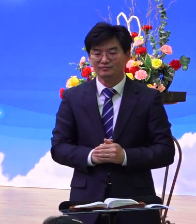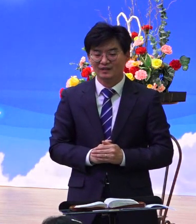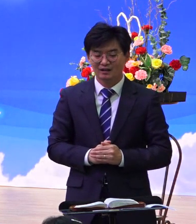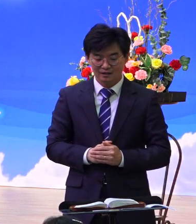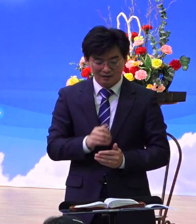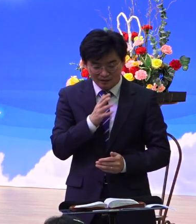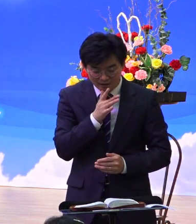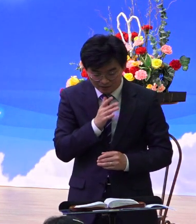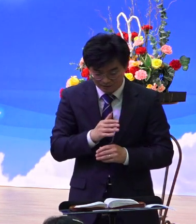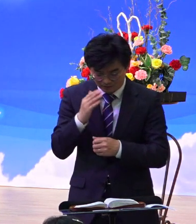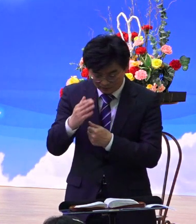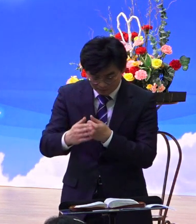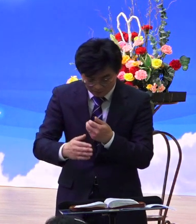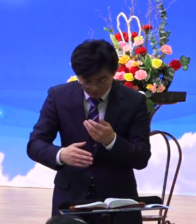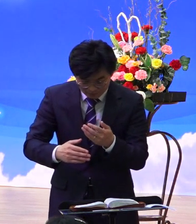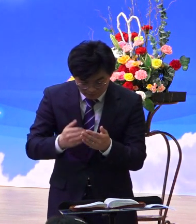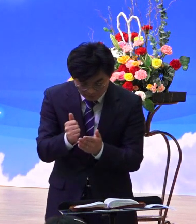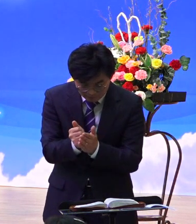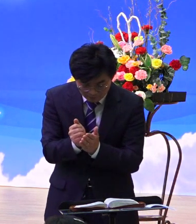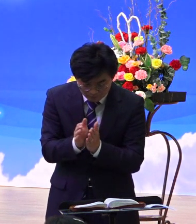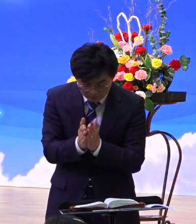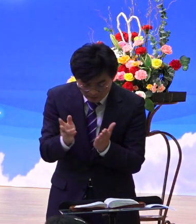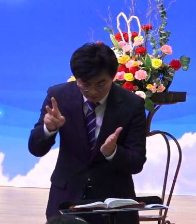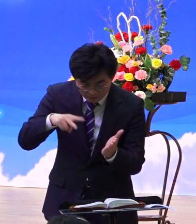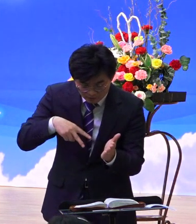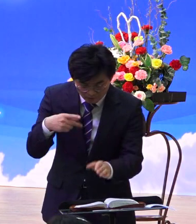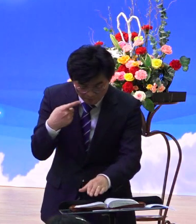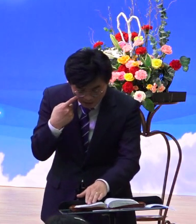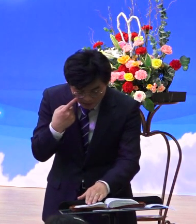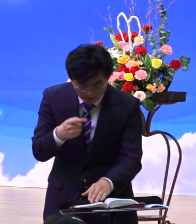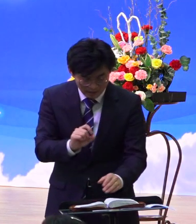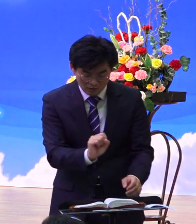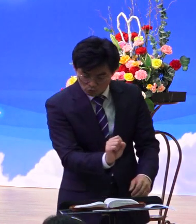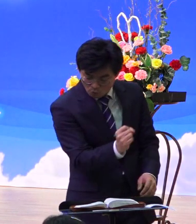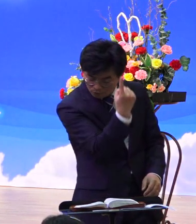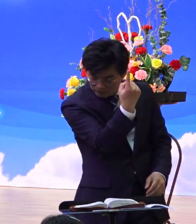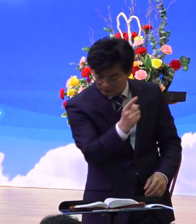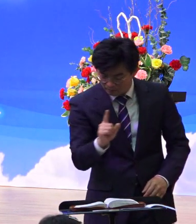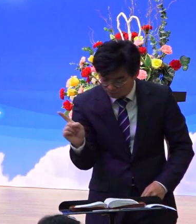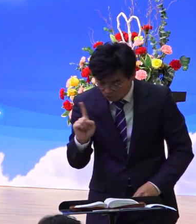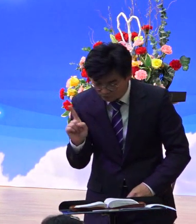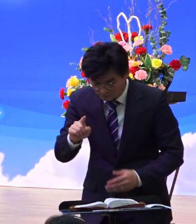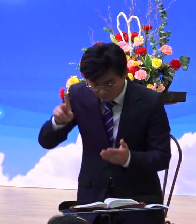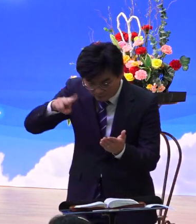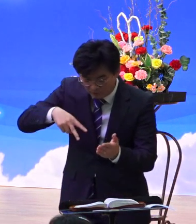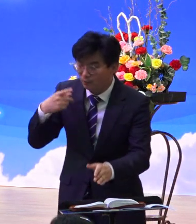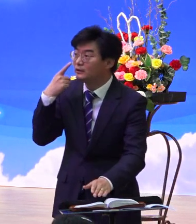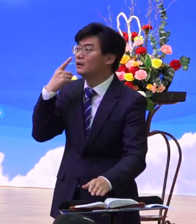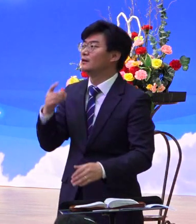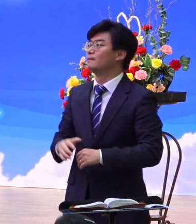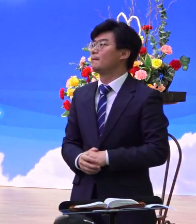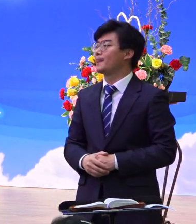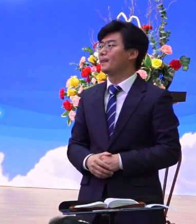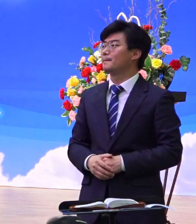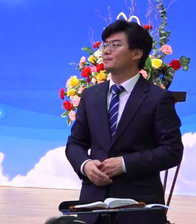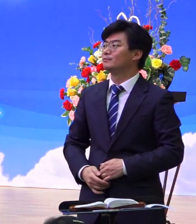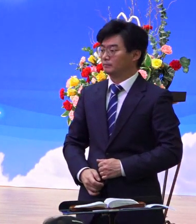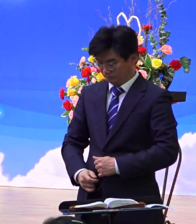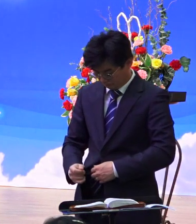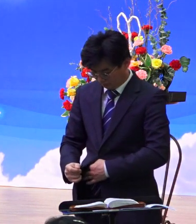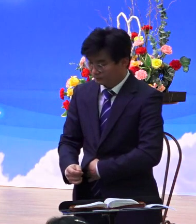오늘 본문에서 이야기하는데, 여러분 우리 화면을 보시면서 15절 말씀을 같이 한번 읽어보겠습니다.